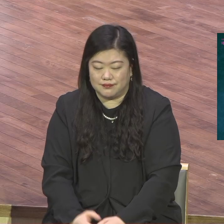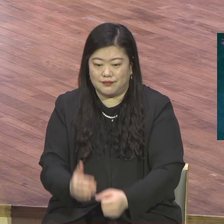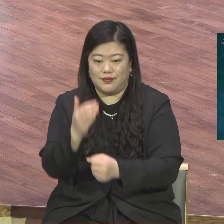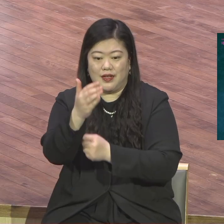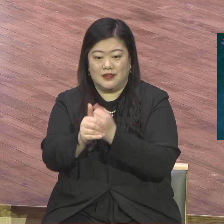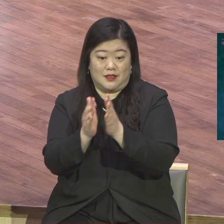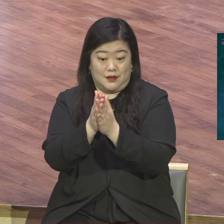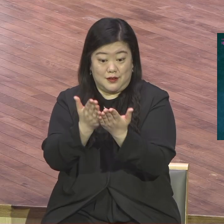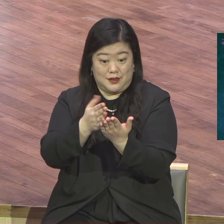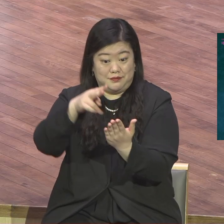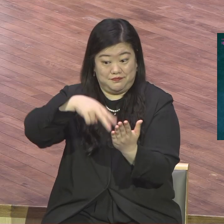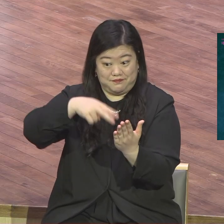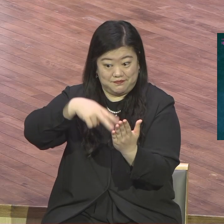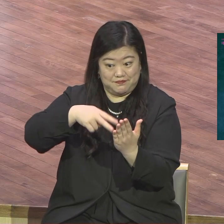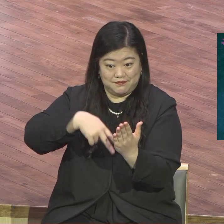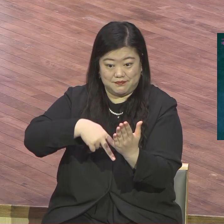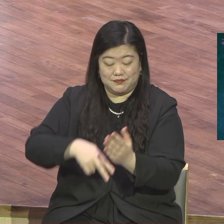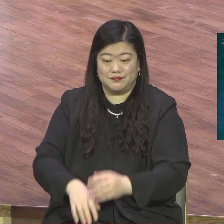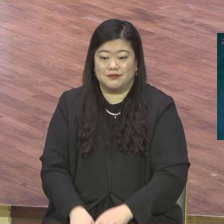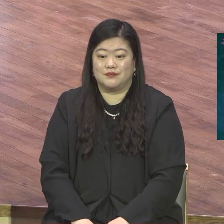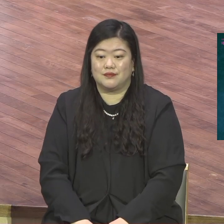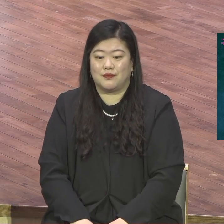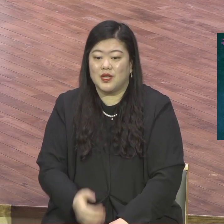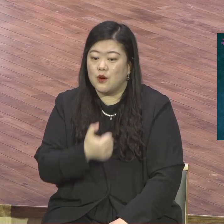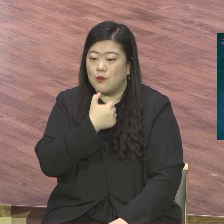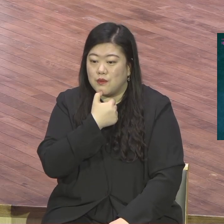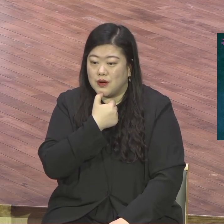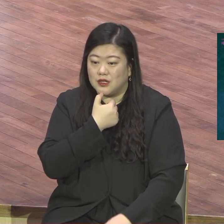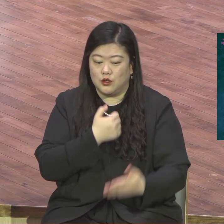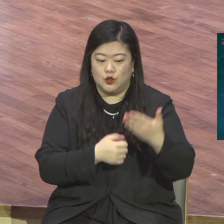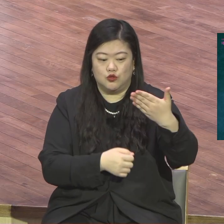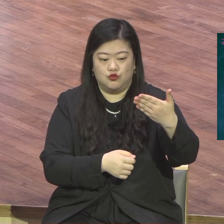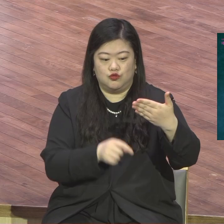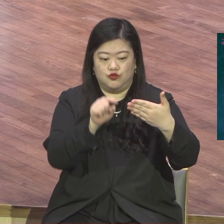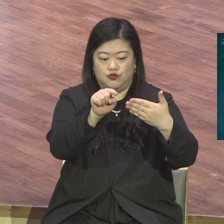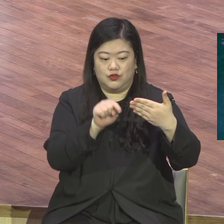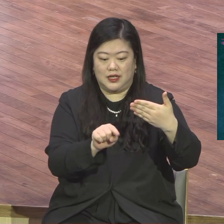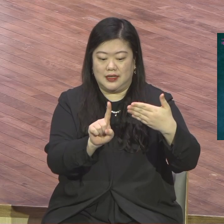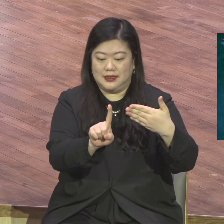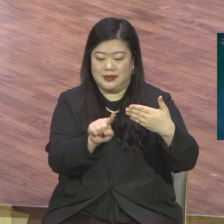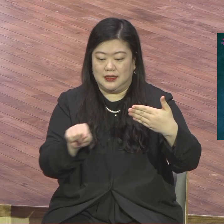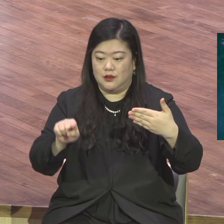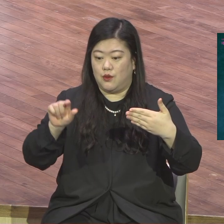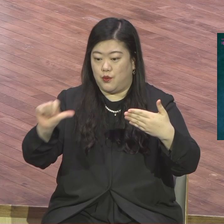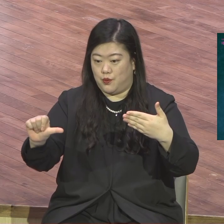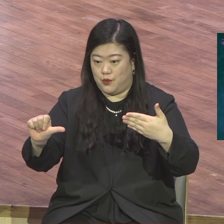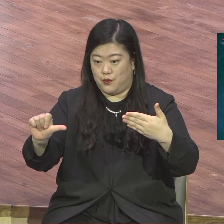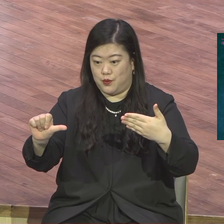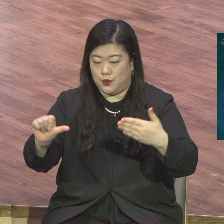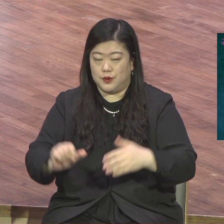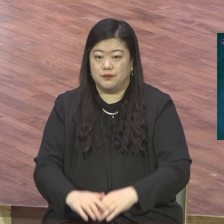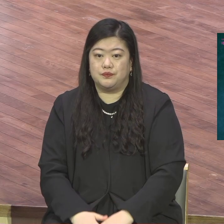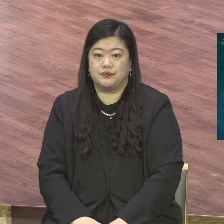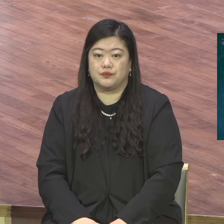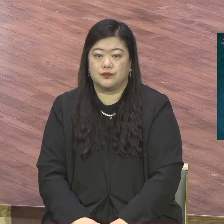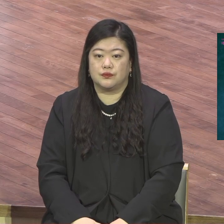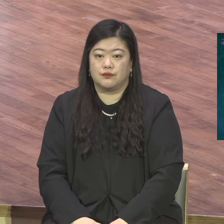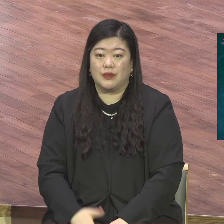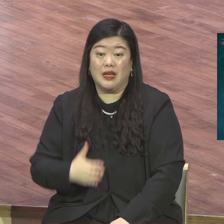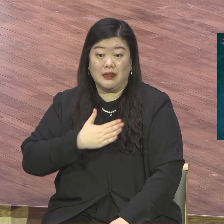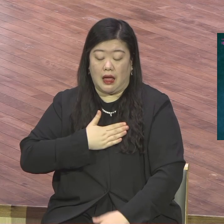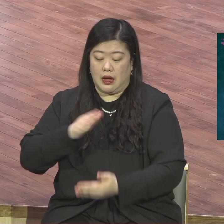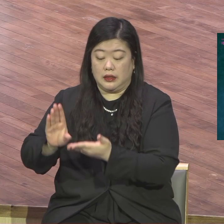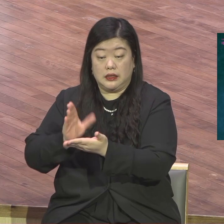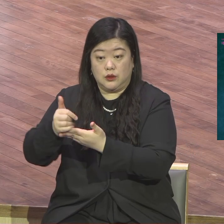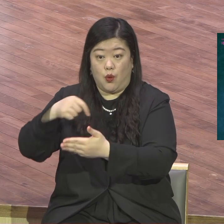오늘 은혜 받고 성취될 하나님 말씀은 로마서 9장 1절에서 5절 말씀입니다. 내가 그리스도